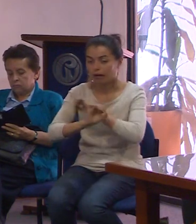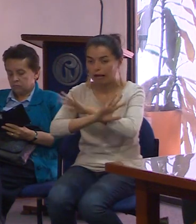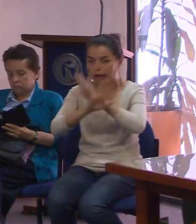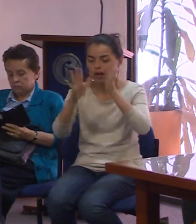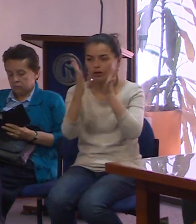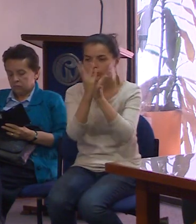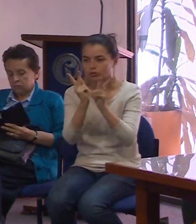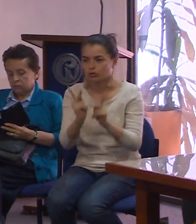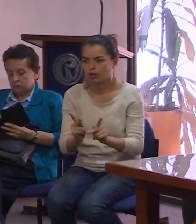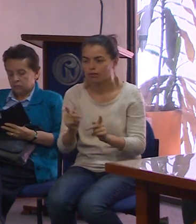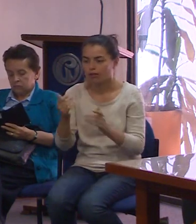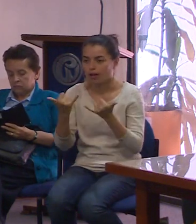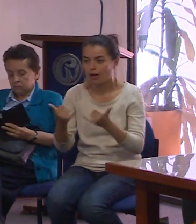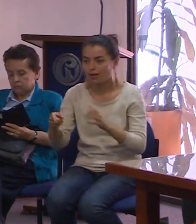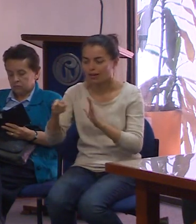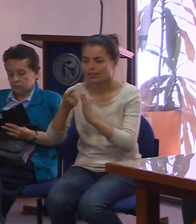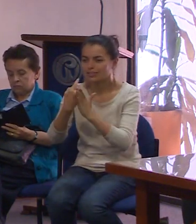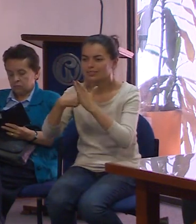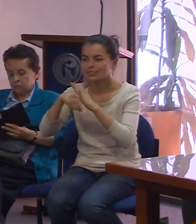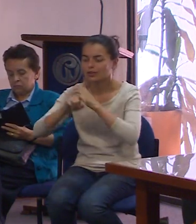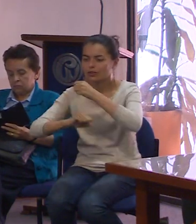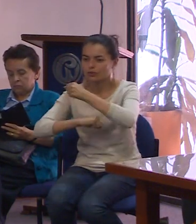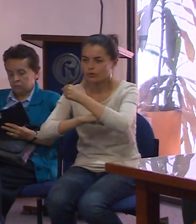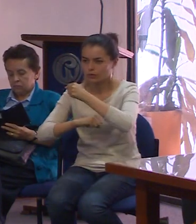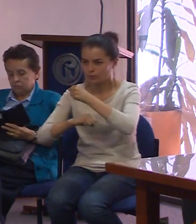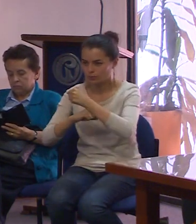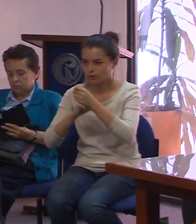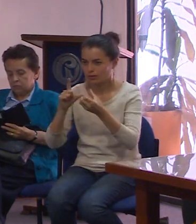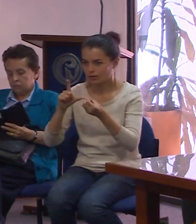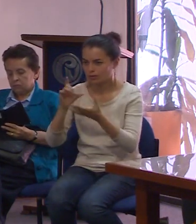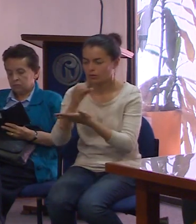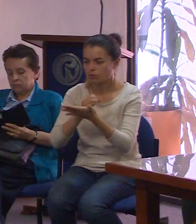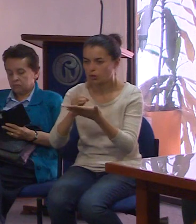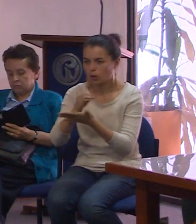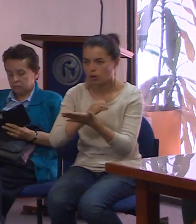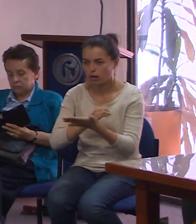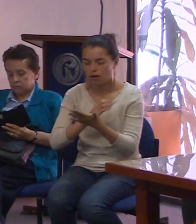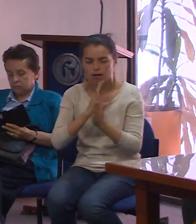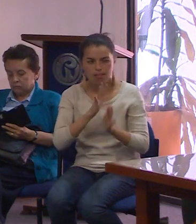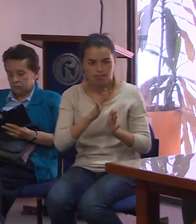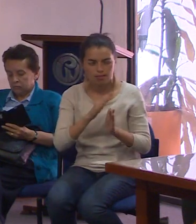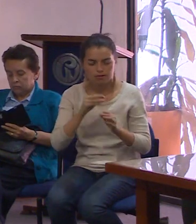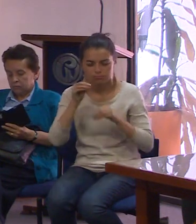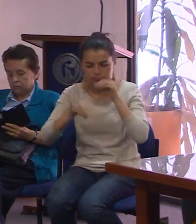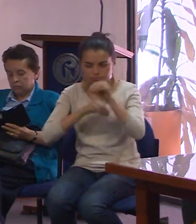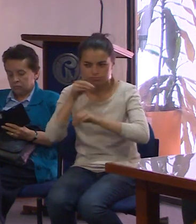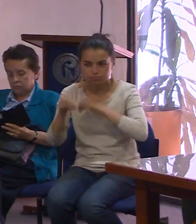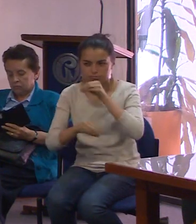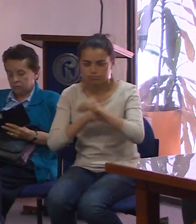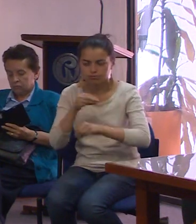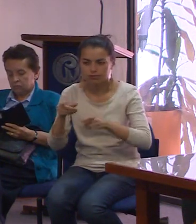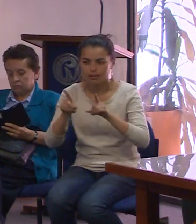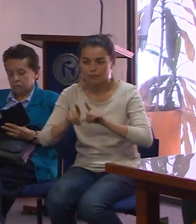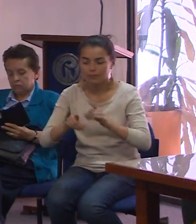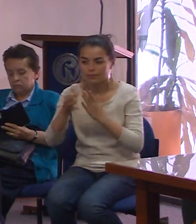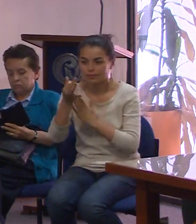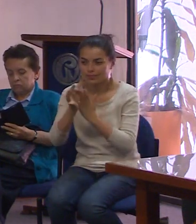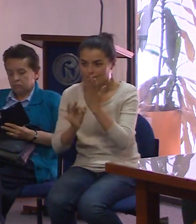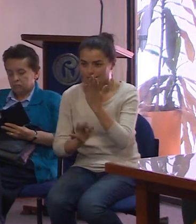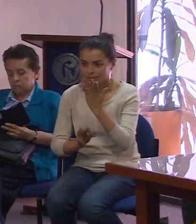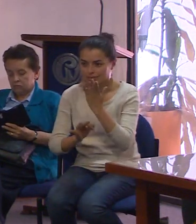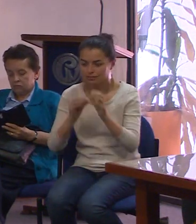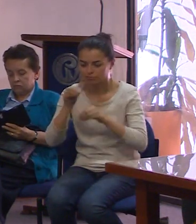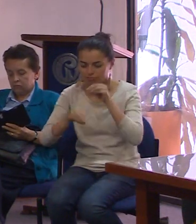estudiantes pertenecientes al ciclo de fundamentación de la licenciatura puedan diseñar sus trabajos de práctica pedagógica y trabajos de grado en